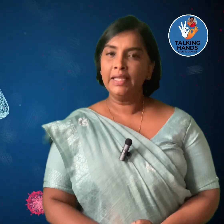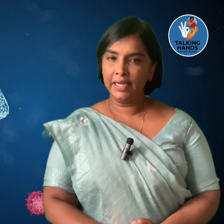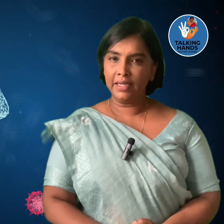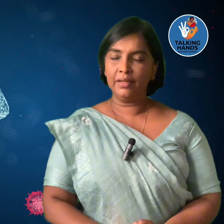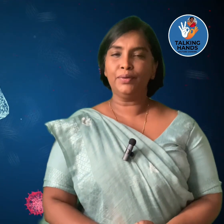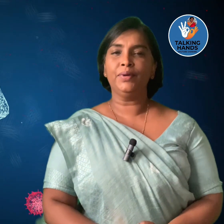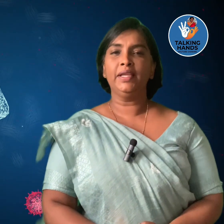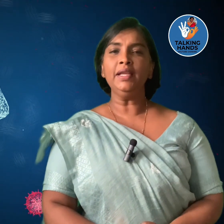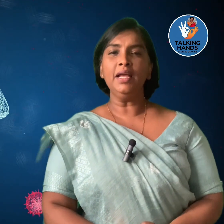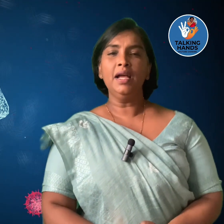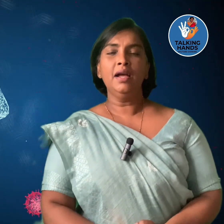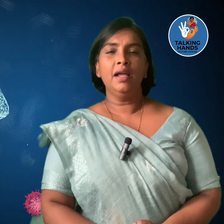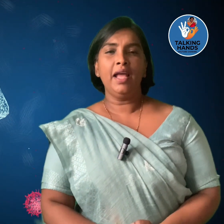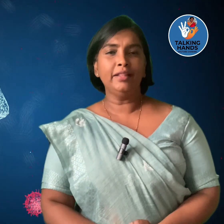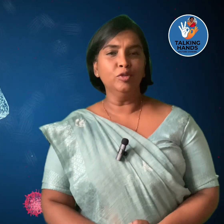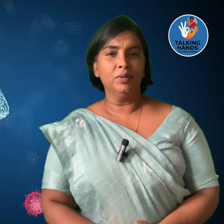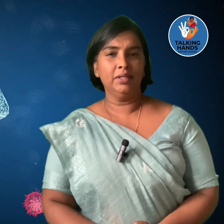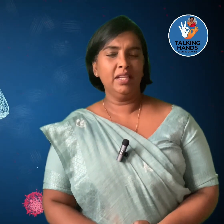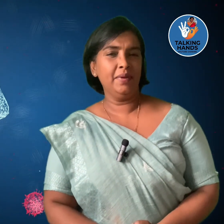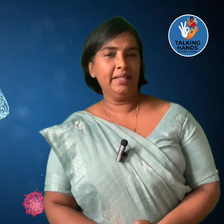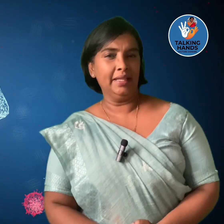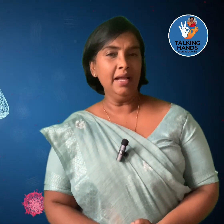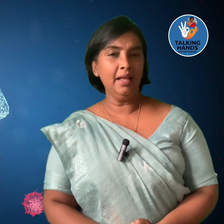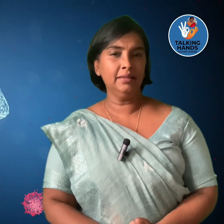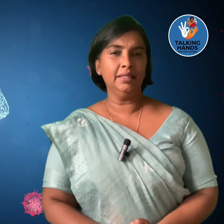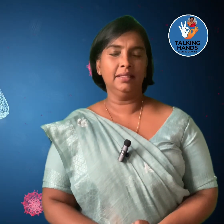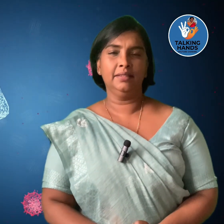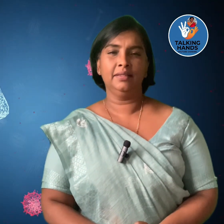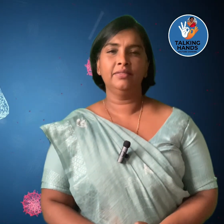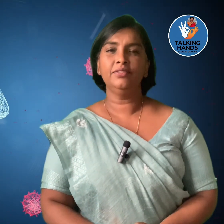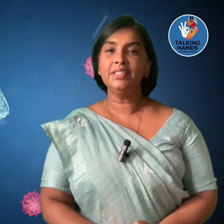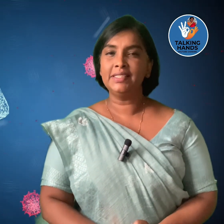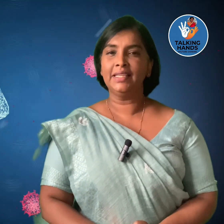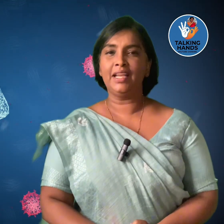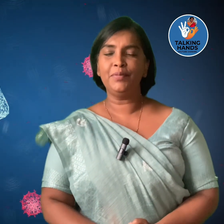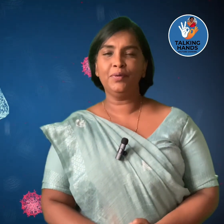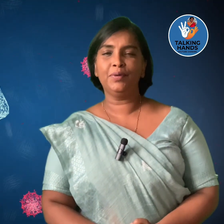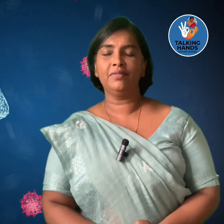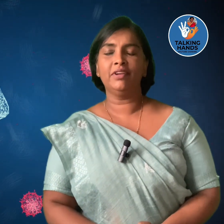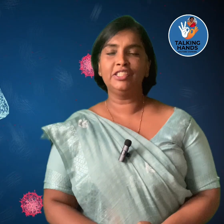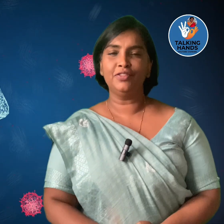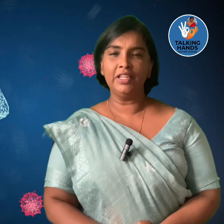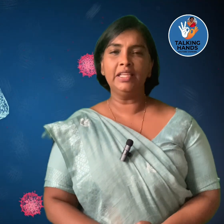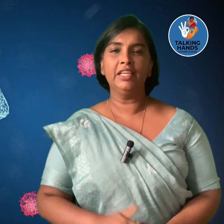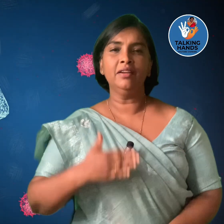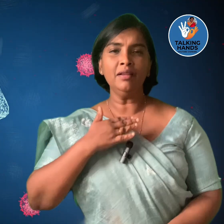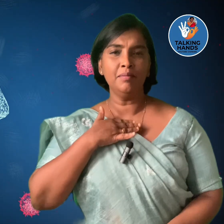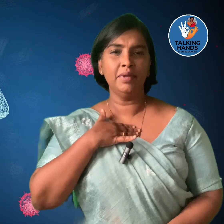ඊළඟ රෝගය ඇඳුම. එහෙම නැත්නම් හතිය. වීස් එක අපි ඔය වචන වලින් කියන මේක.